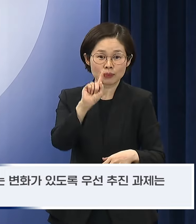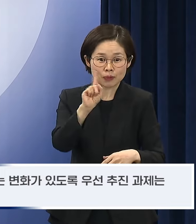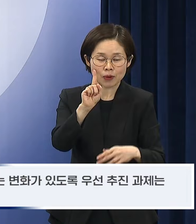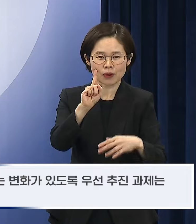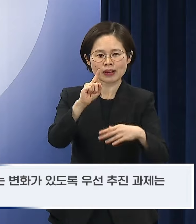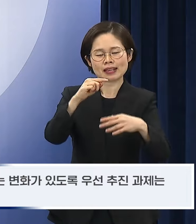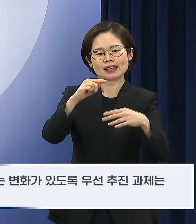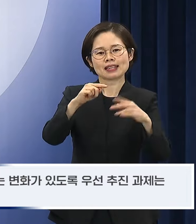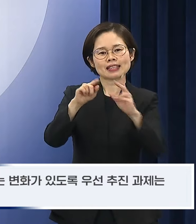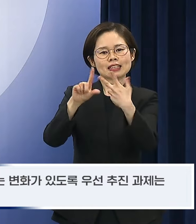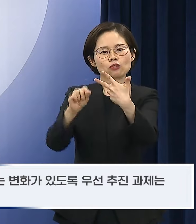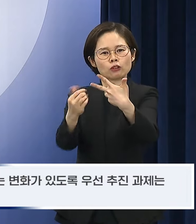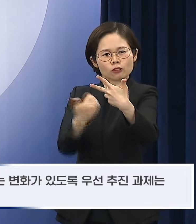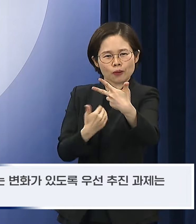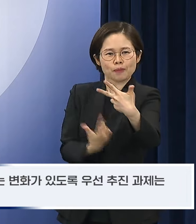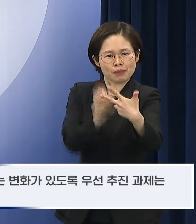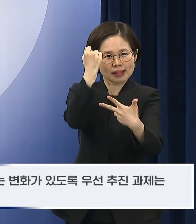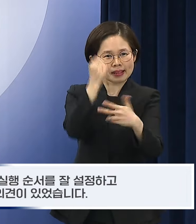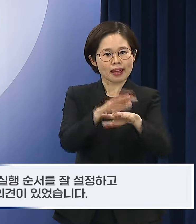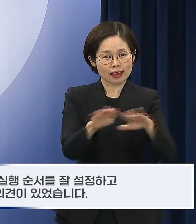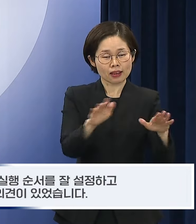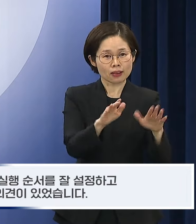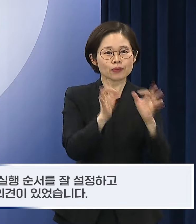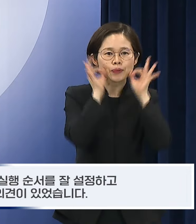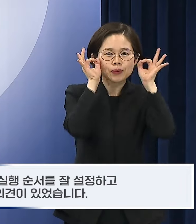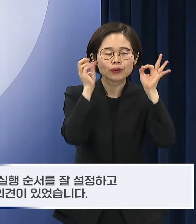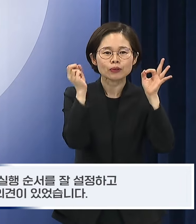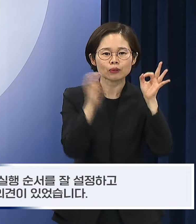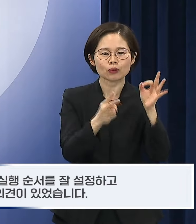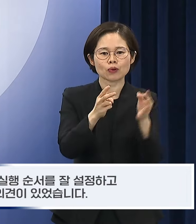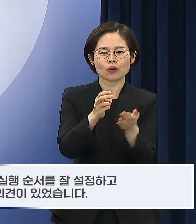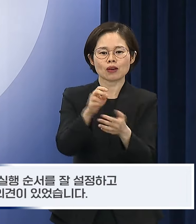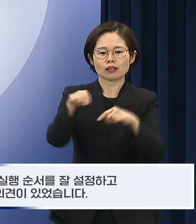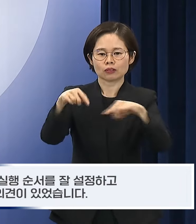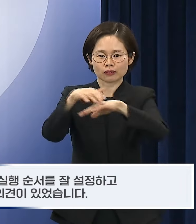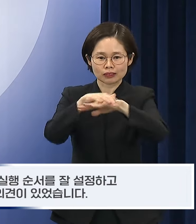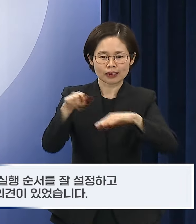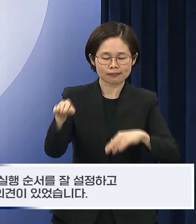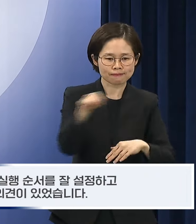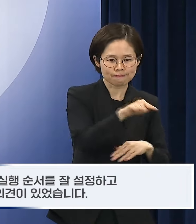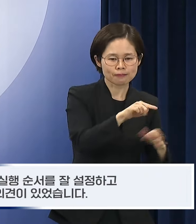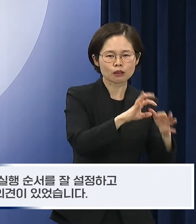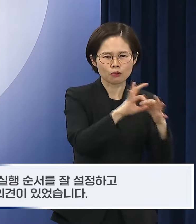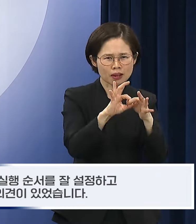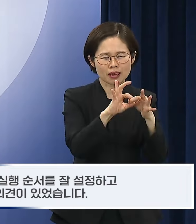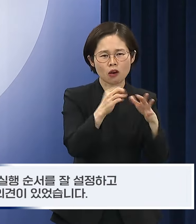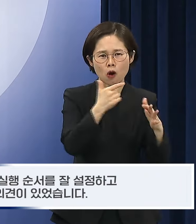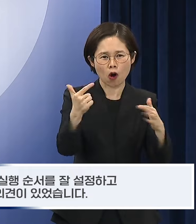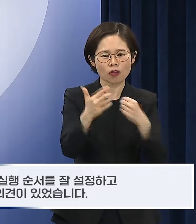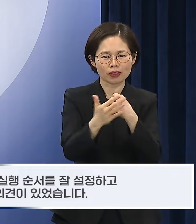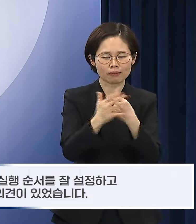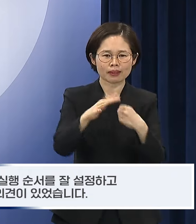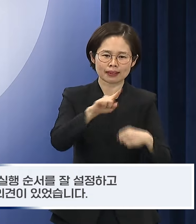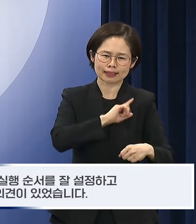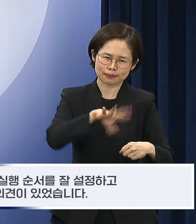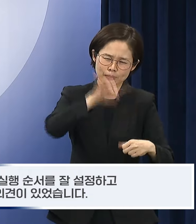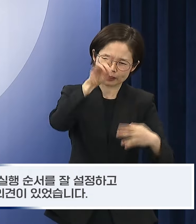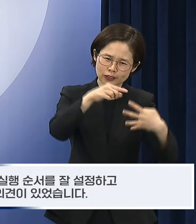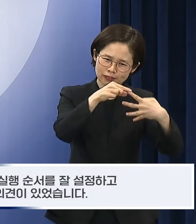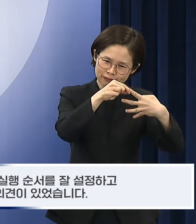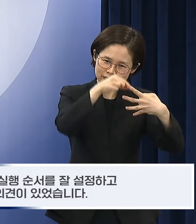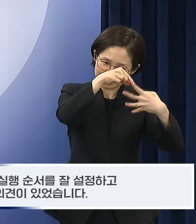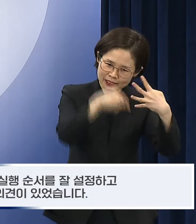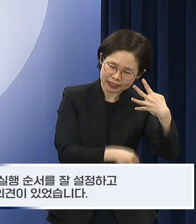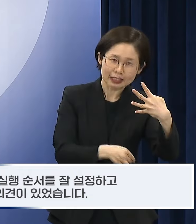내에 성과를 낼 수 있도록 하고 제도 간 연관 관계가 높기 때문에 우선순위와 실행 순서를